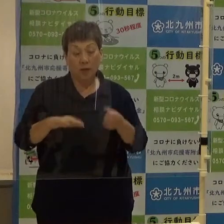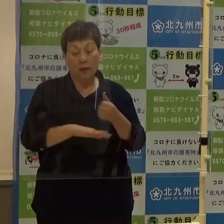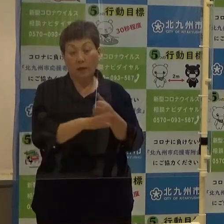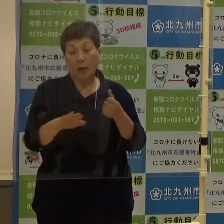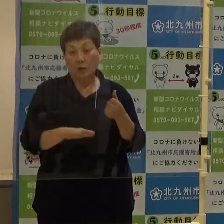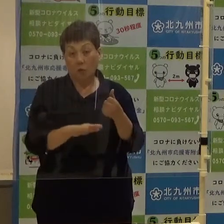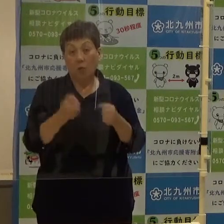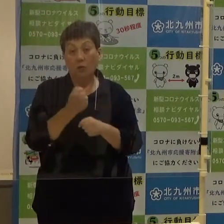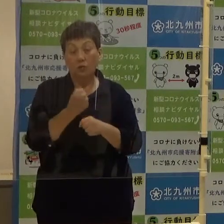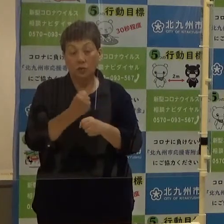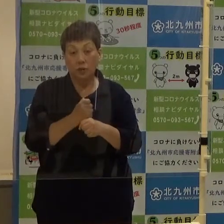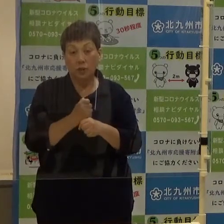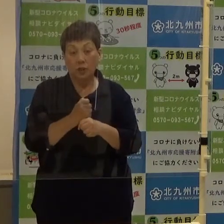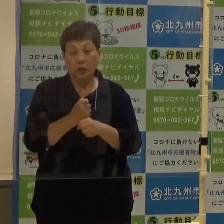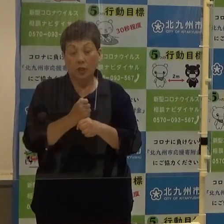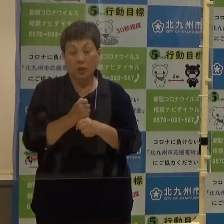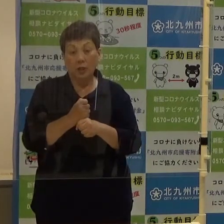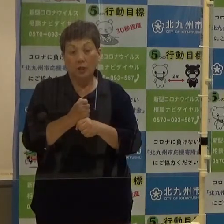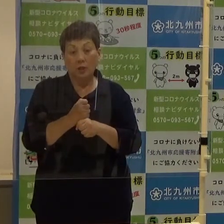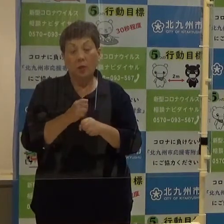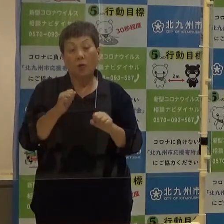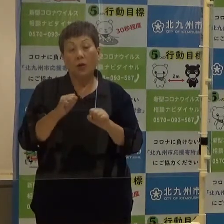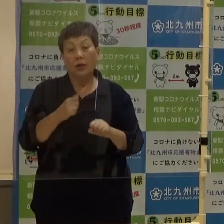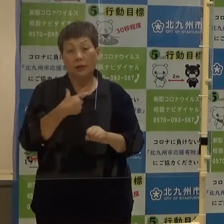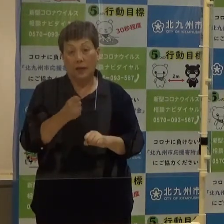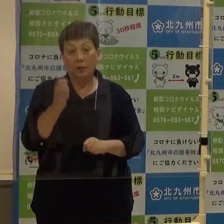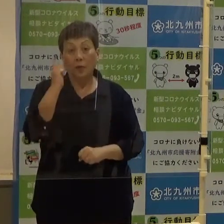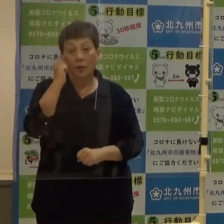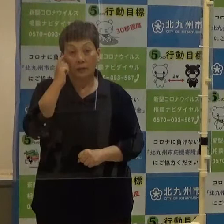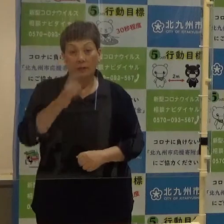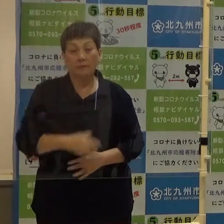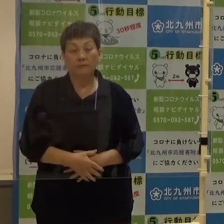づくりに、バージョンアップをしていきたいと思います。